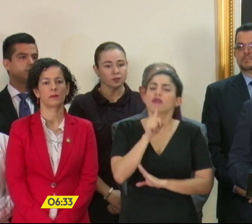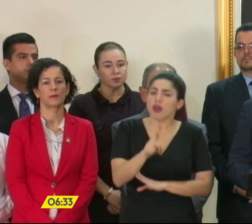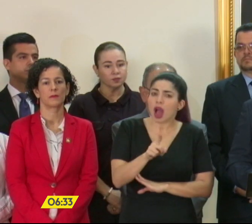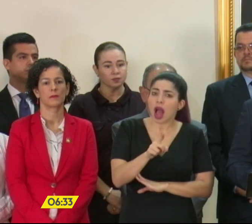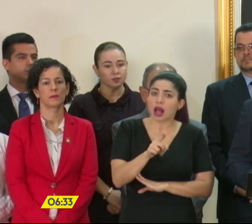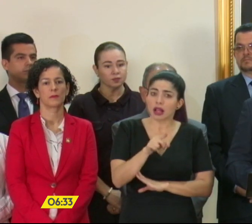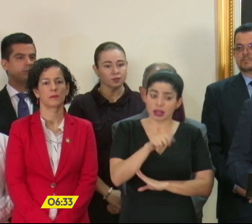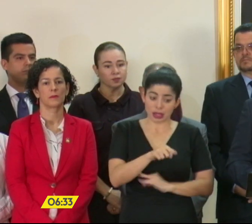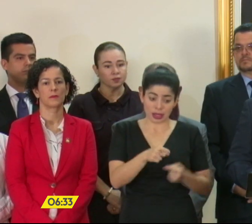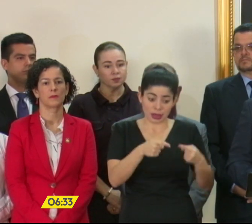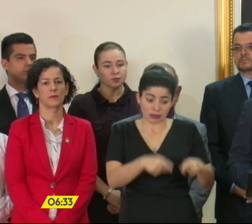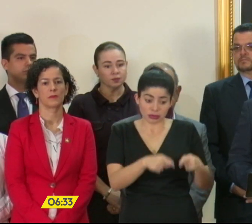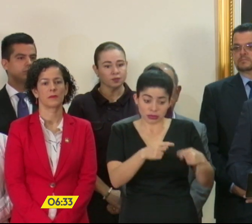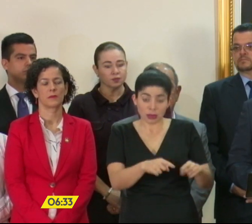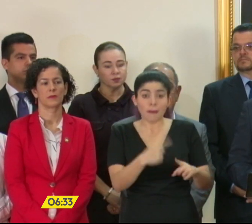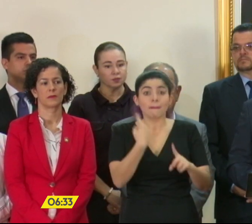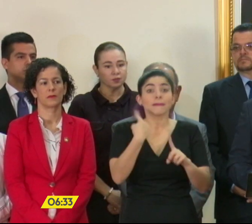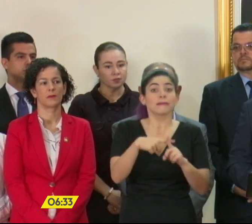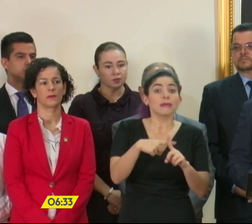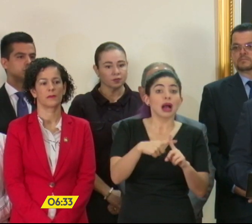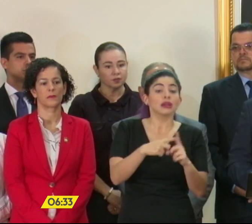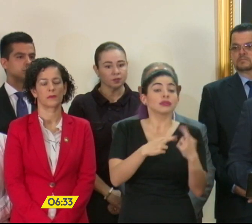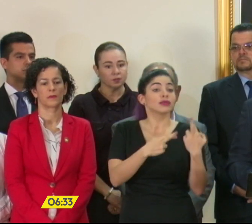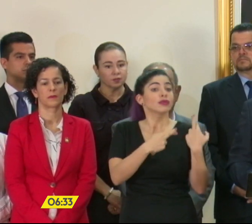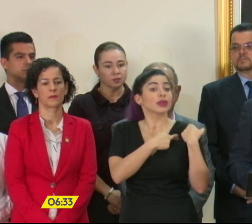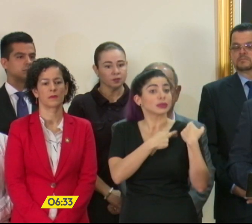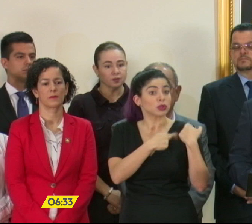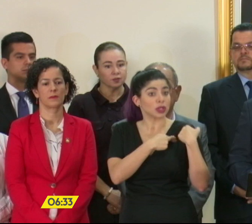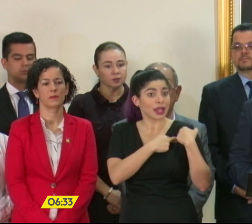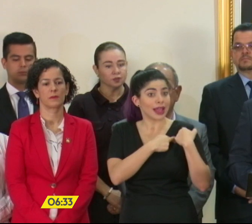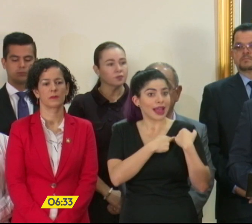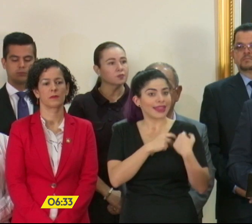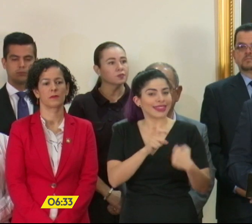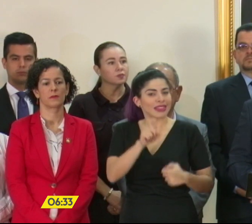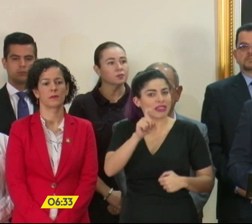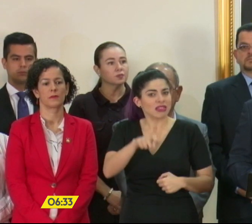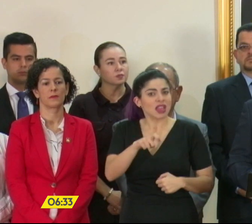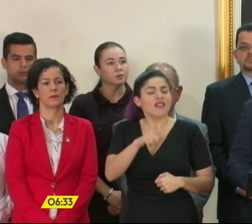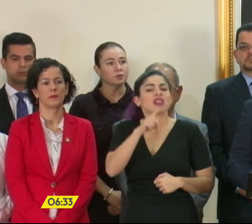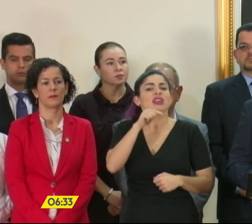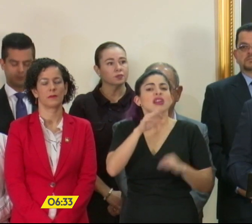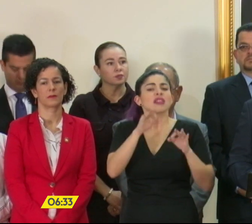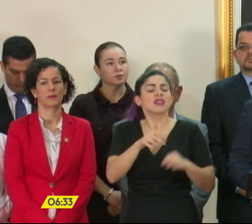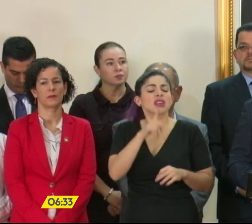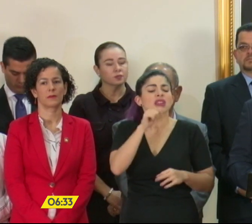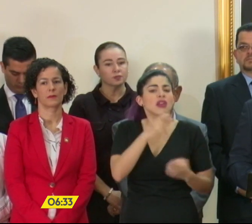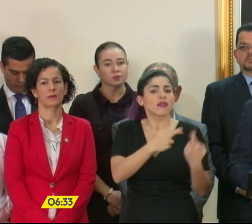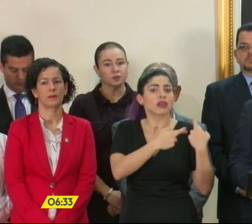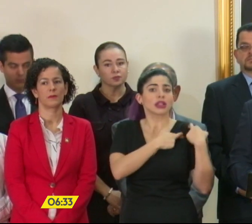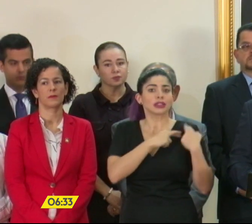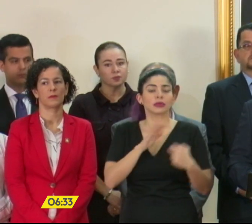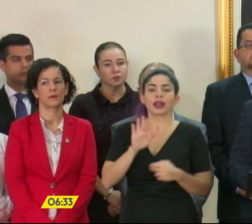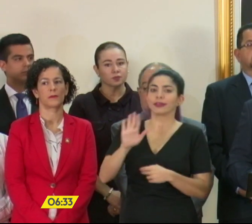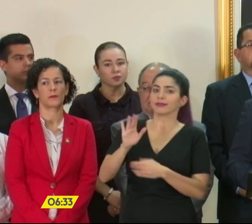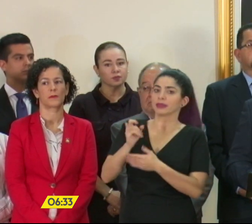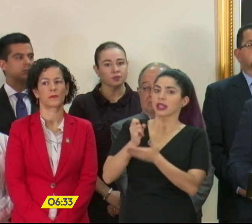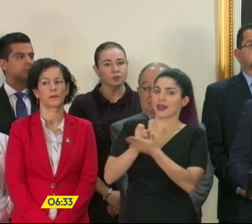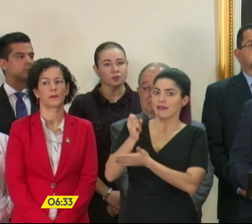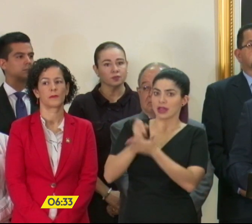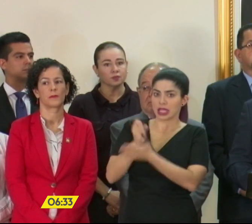esos hechos y las responsabilidades deberán ser establecidas en la investigación